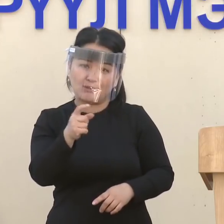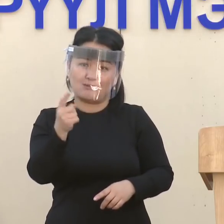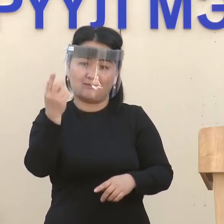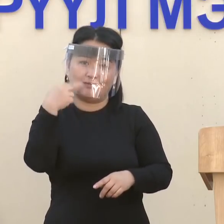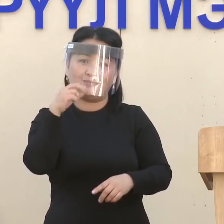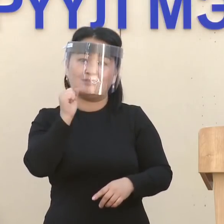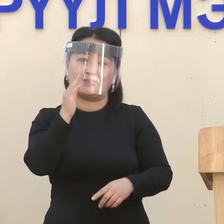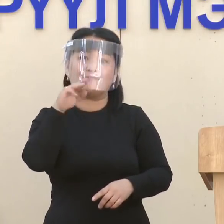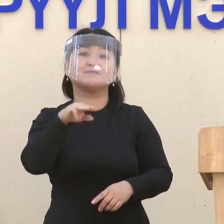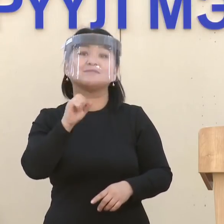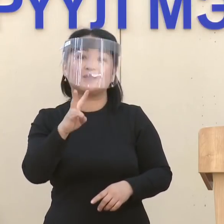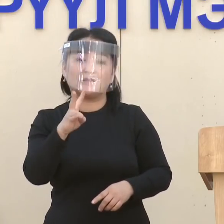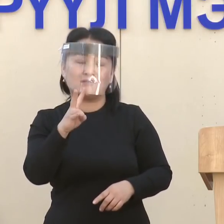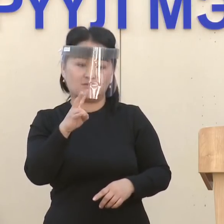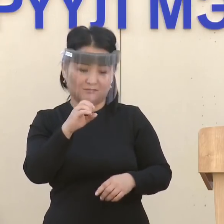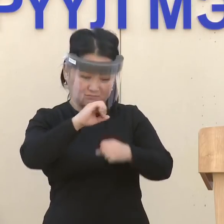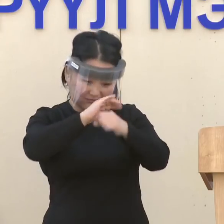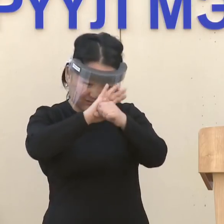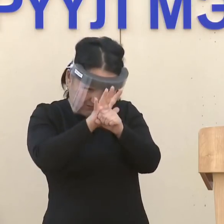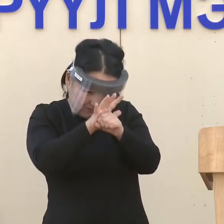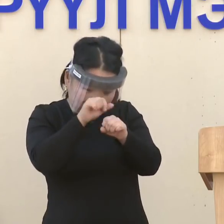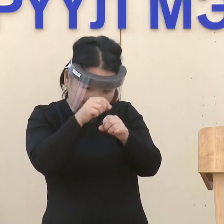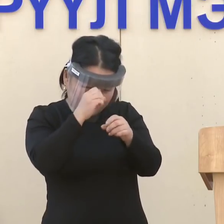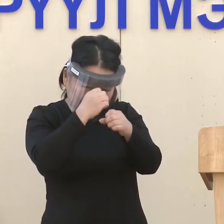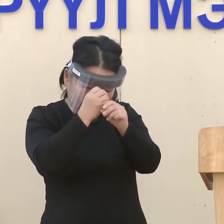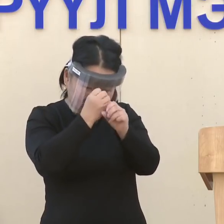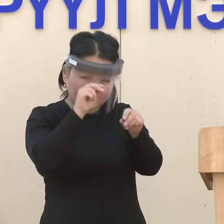шинжилгээ хийхэд 1 коронавирус илэрлээ.